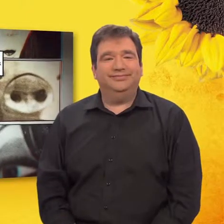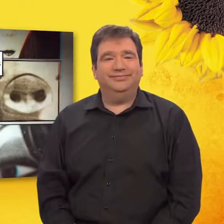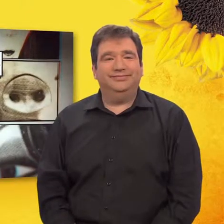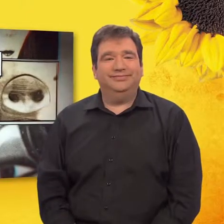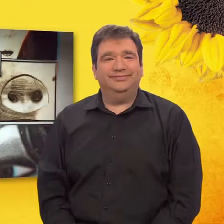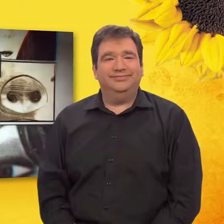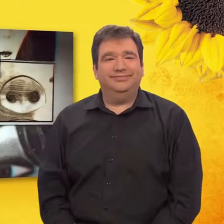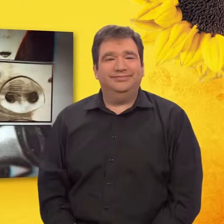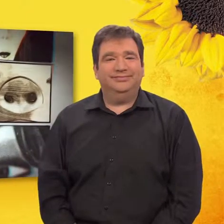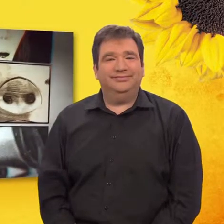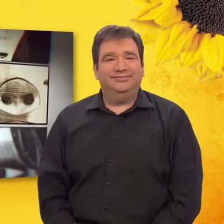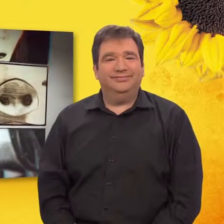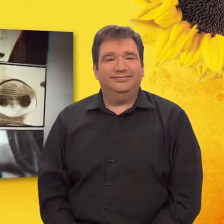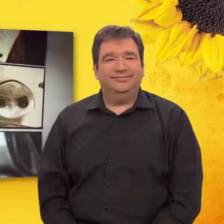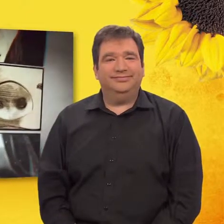Ithaca.